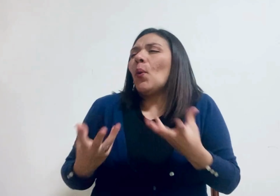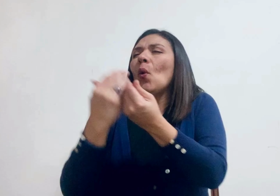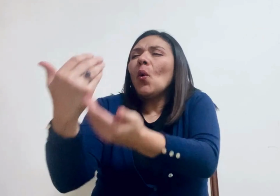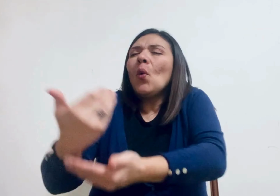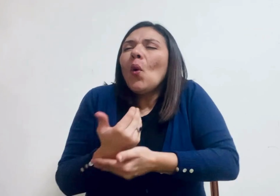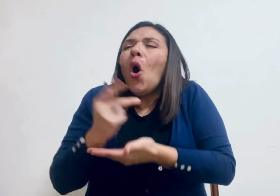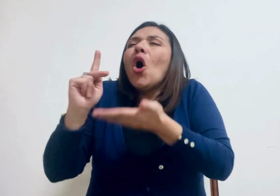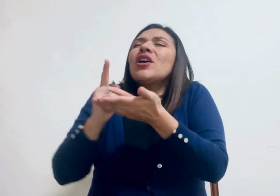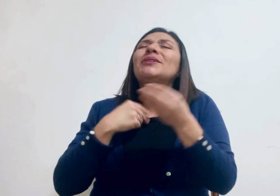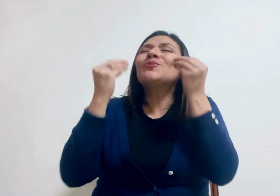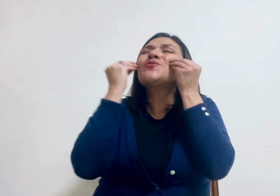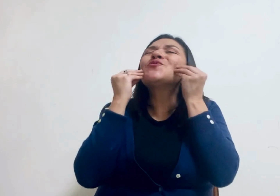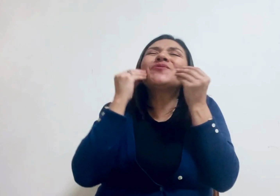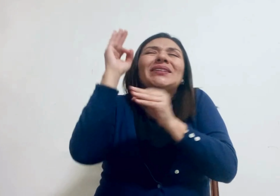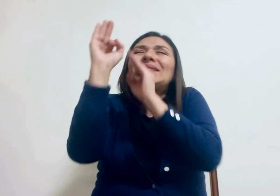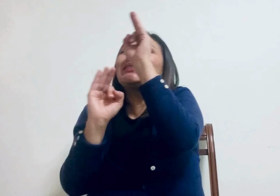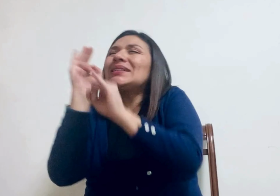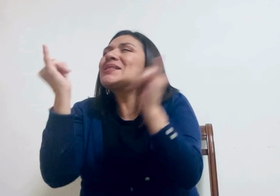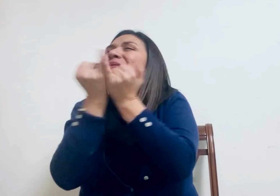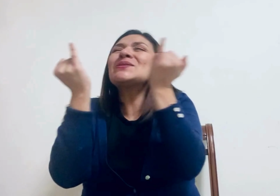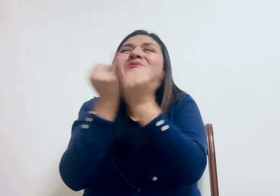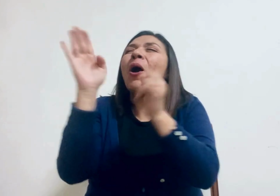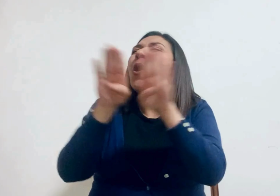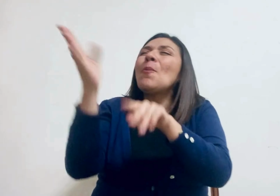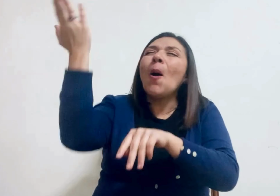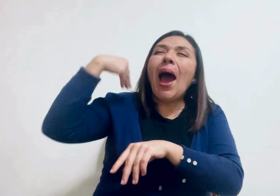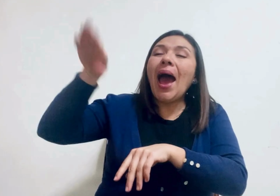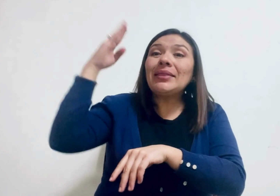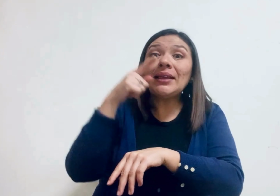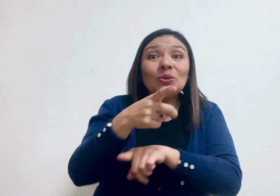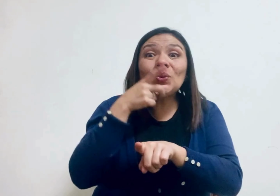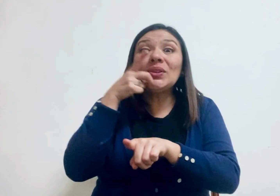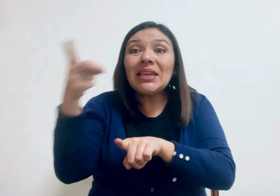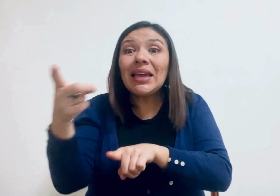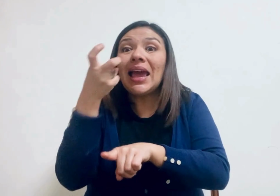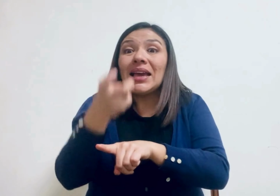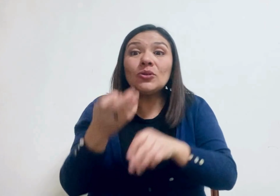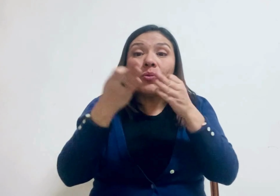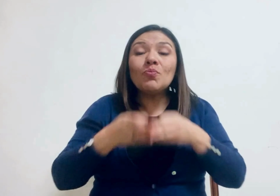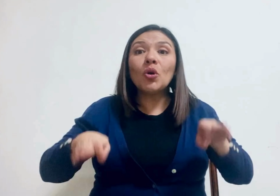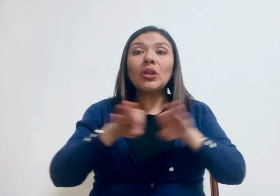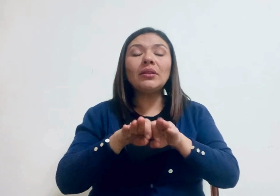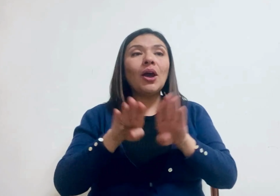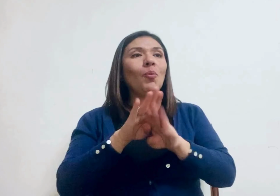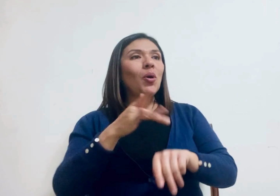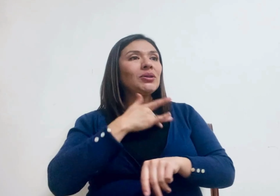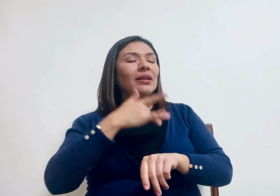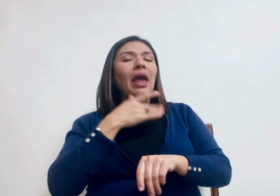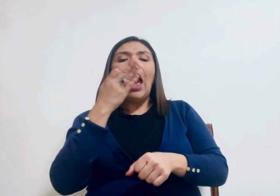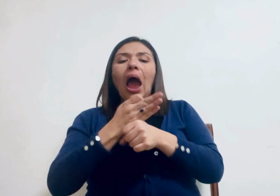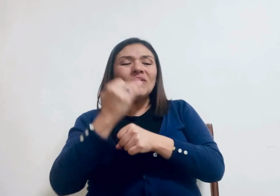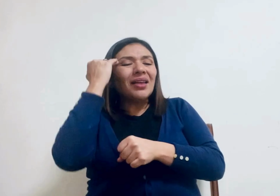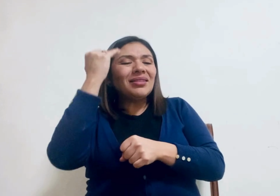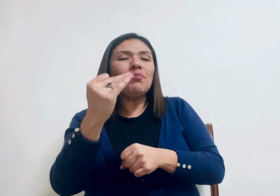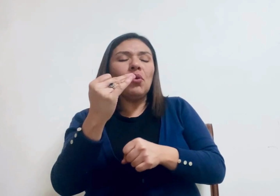a cargar o voy a poder volver a apapacharte de la otra manera que lo hacía antes, para él ya es como, bueno, esto es temporal,